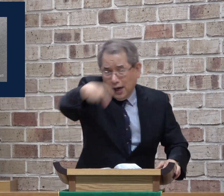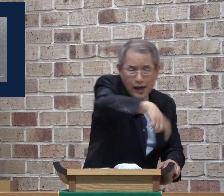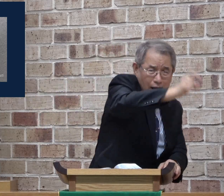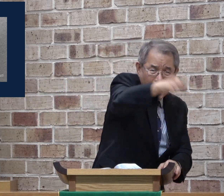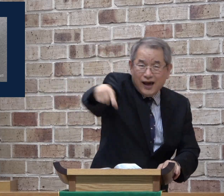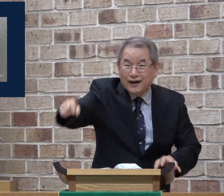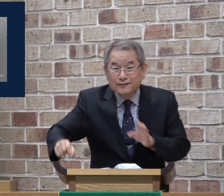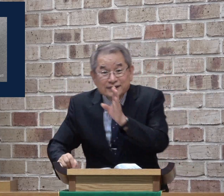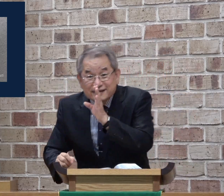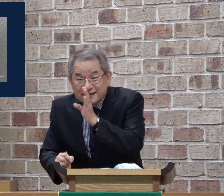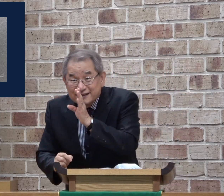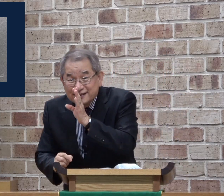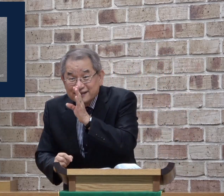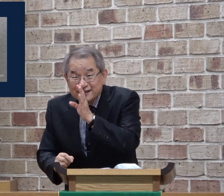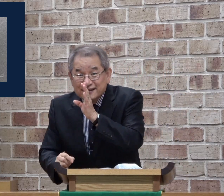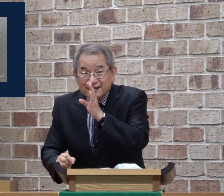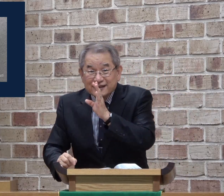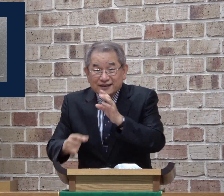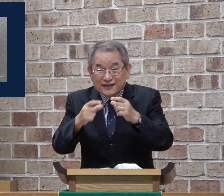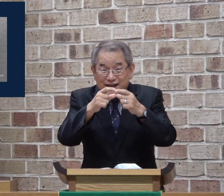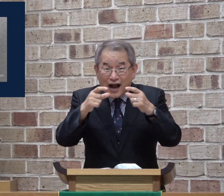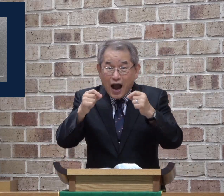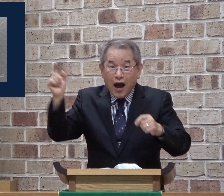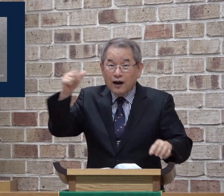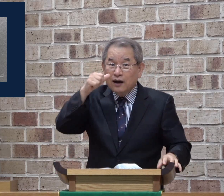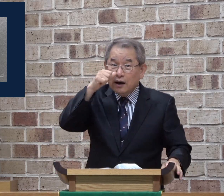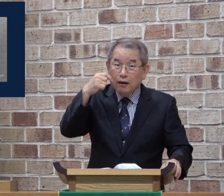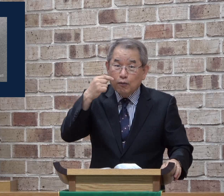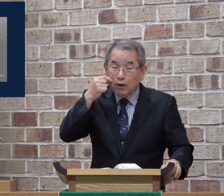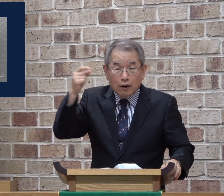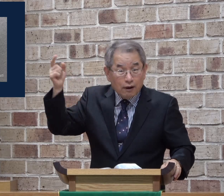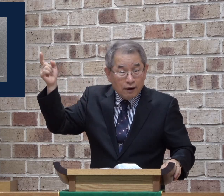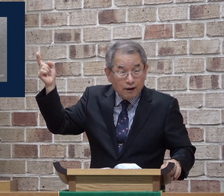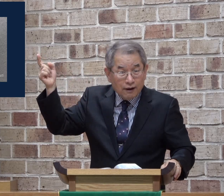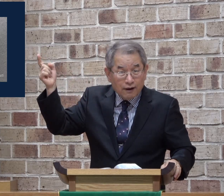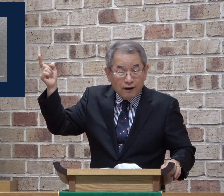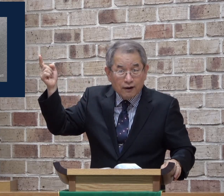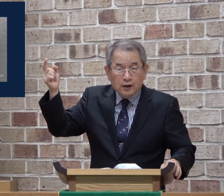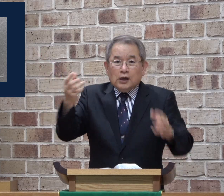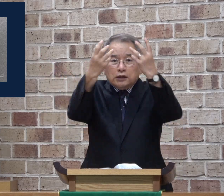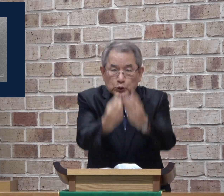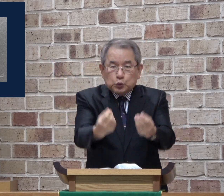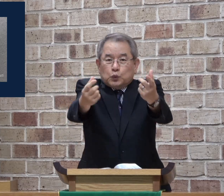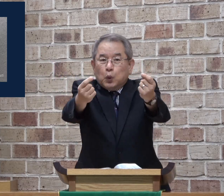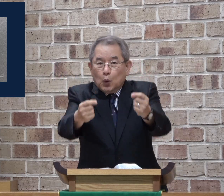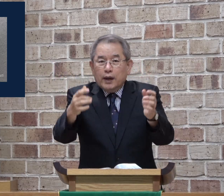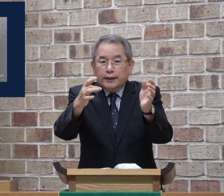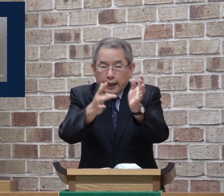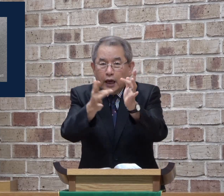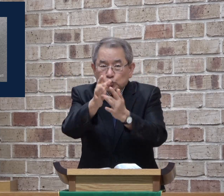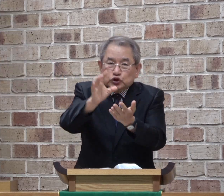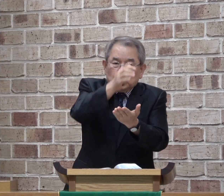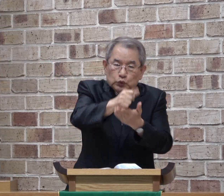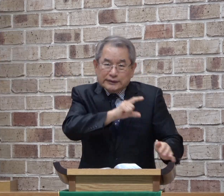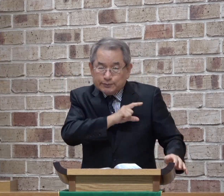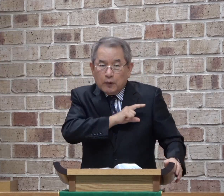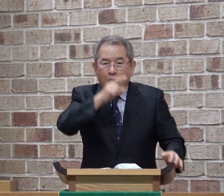우리가 필요한 것을 다 살 수 있는 카드에 자격이 있음에도 불구하고 그것을 사용하지 못하고 있는 것입니다. 예수